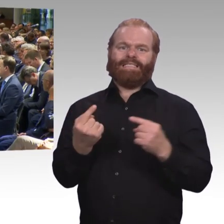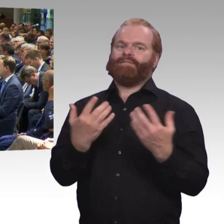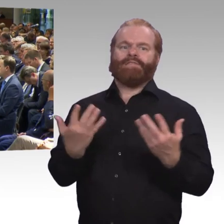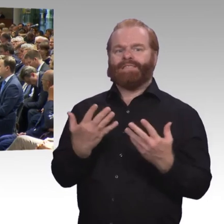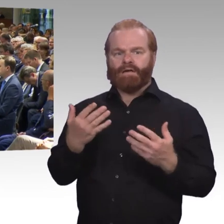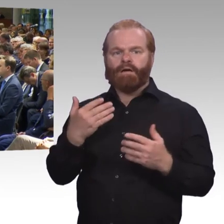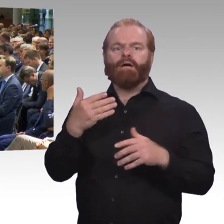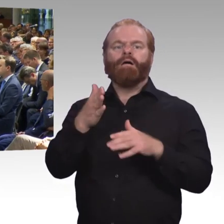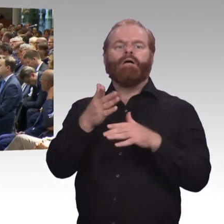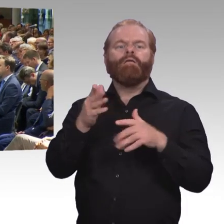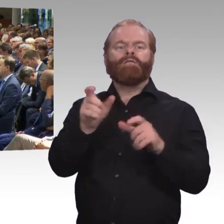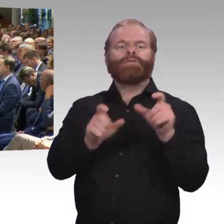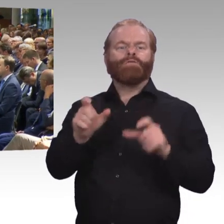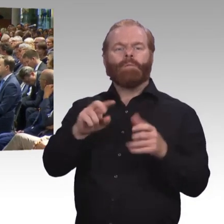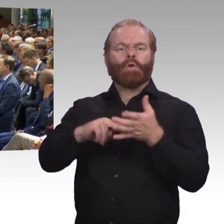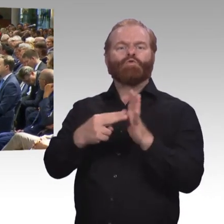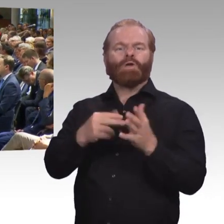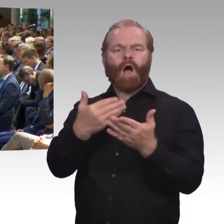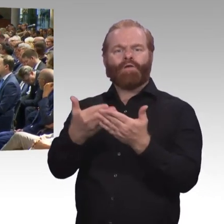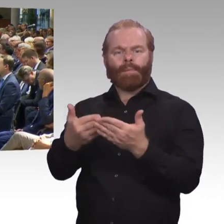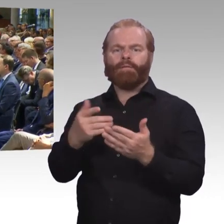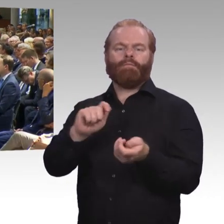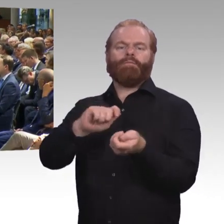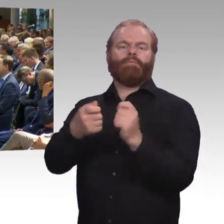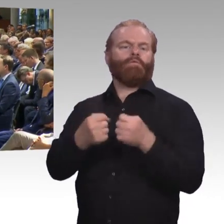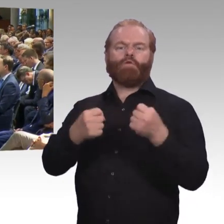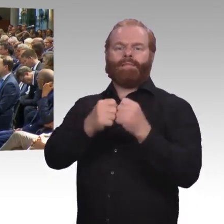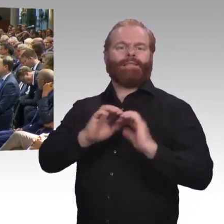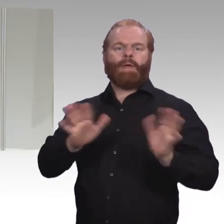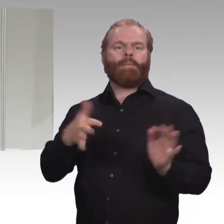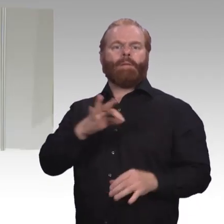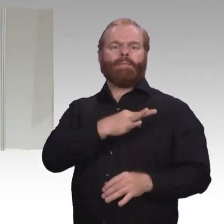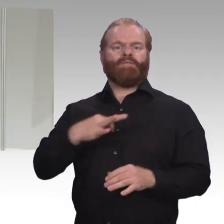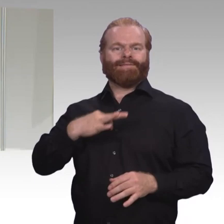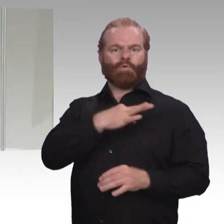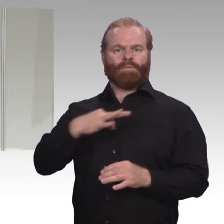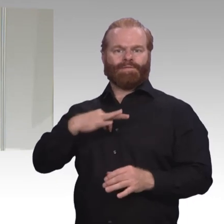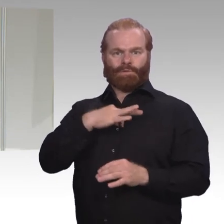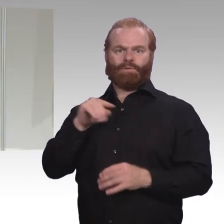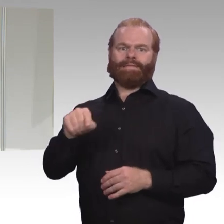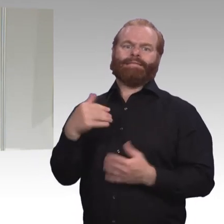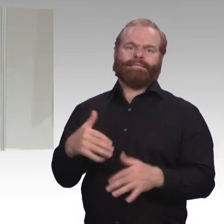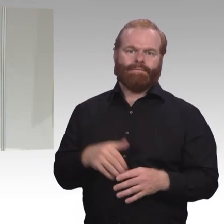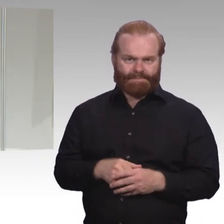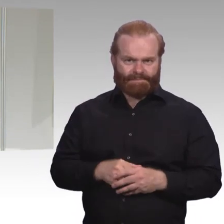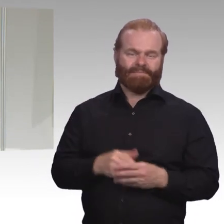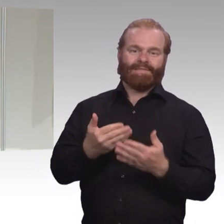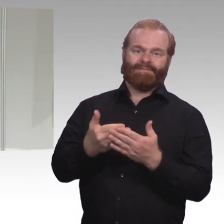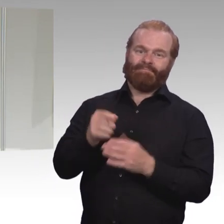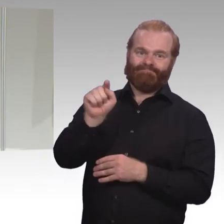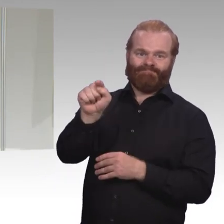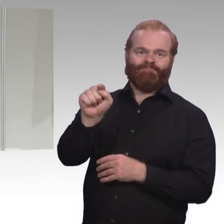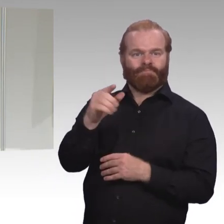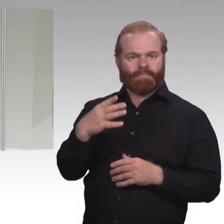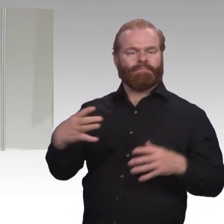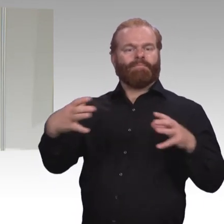Aber genauso wichtig ist mir die Öffentlichkeit und wir werden Sie darin messen,